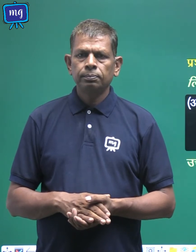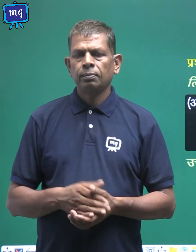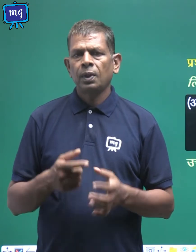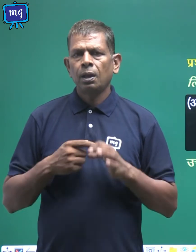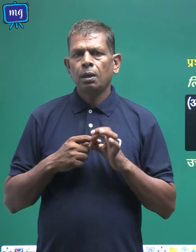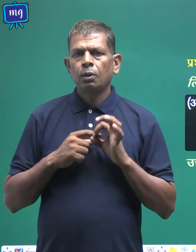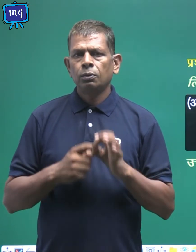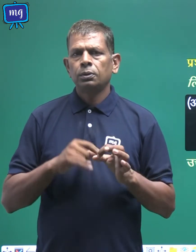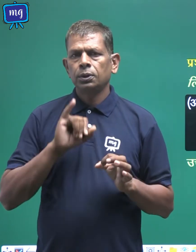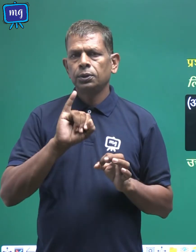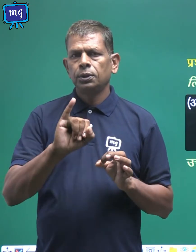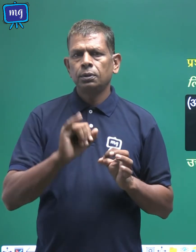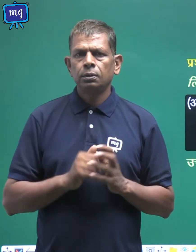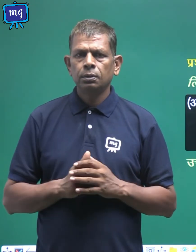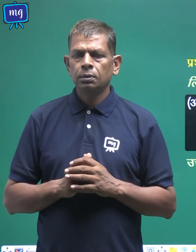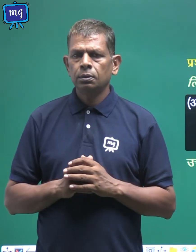प्रश्न 6,